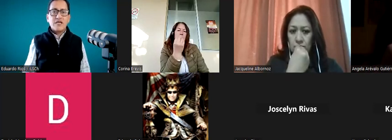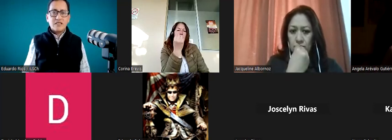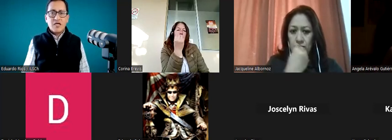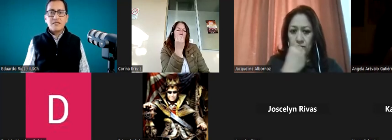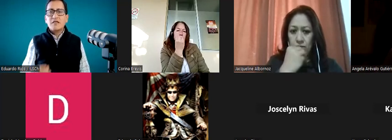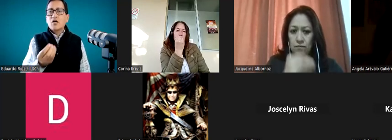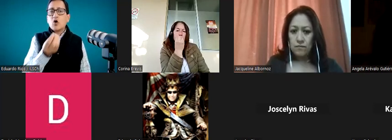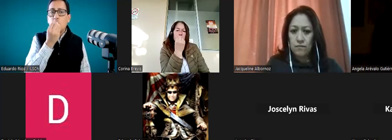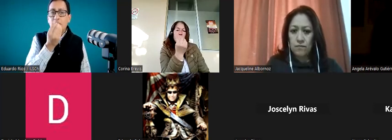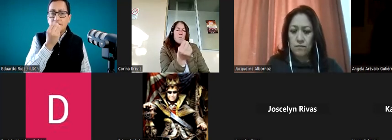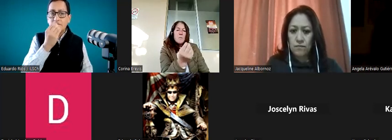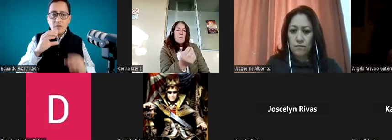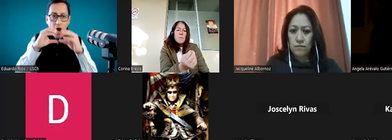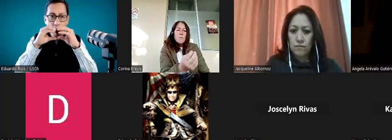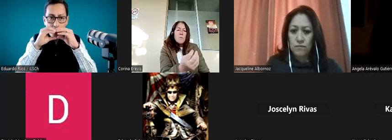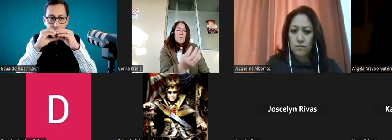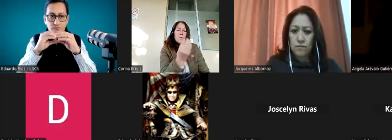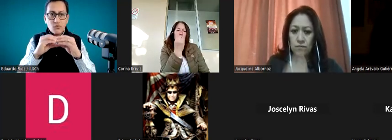Entonces, fíjense, voy a decir comer